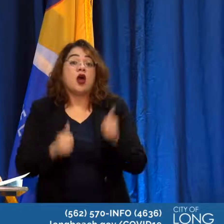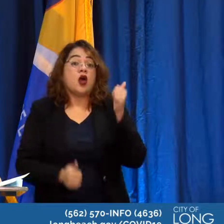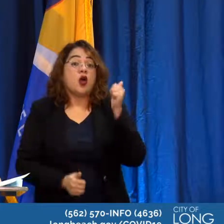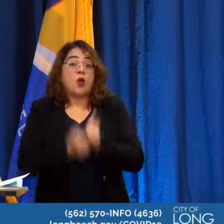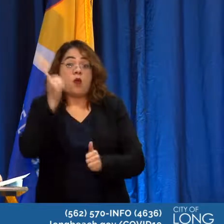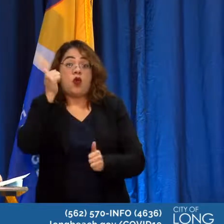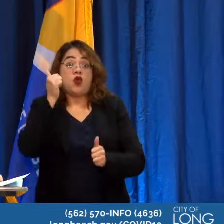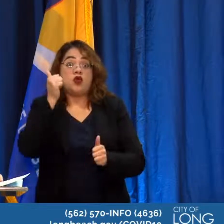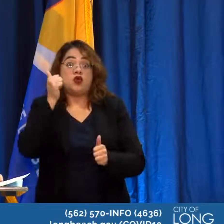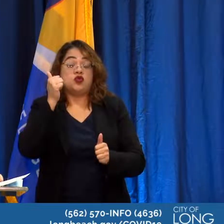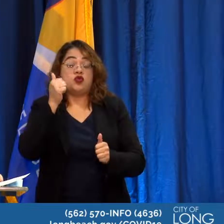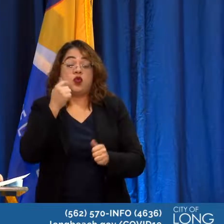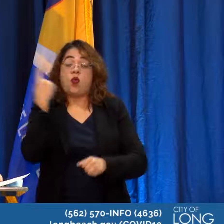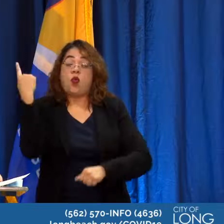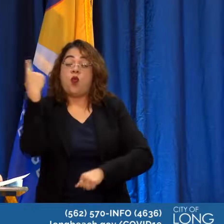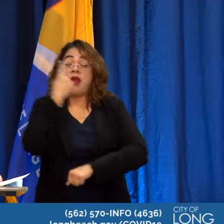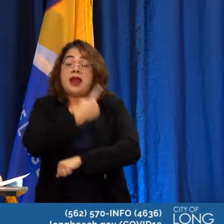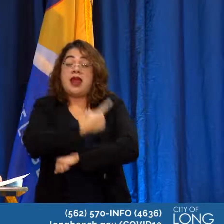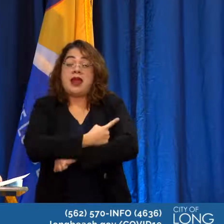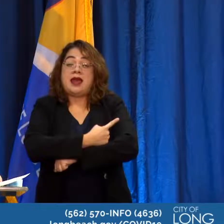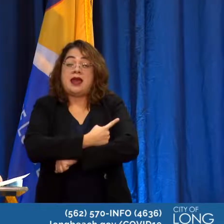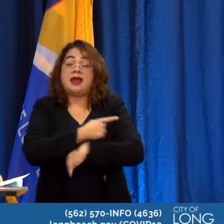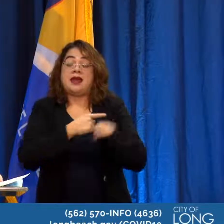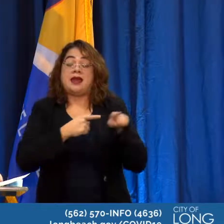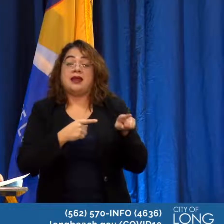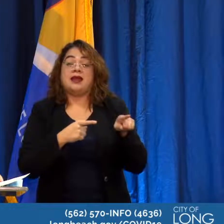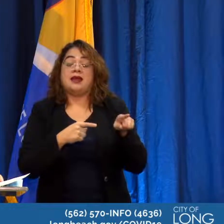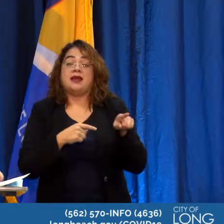personas que se hicieron esa prueba